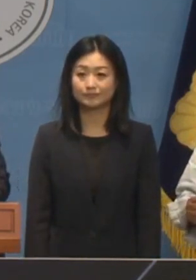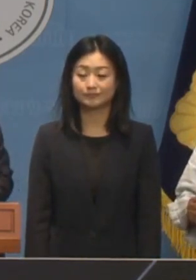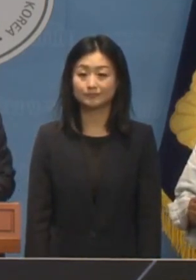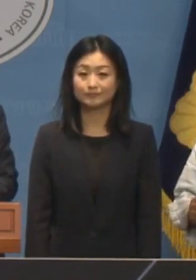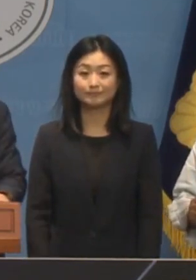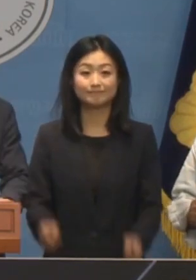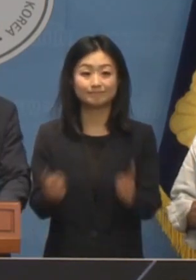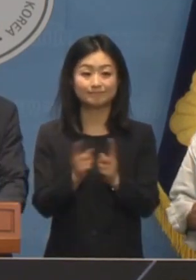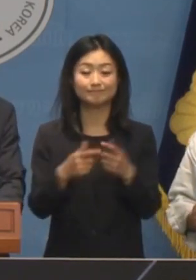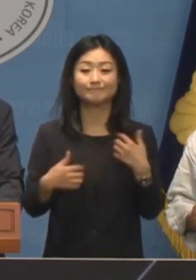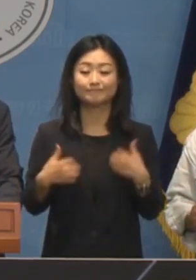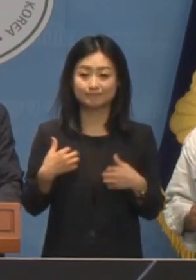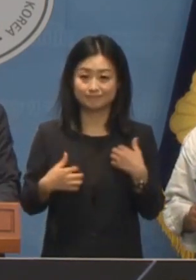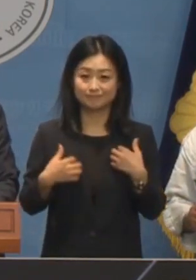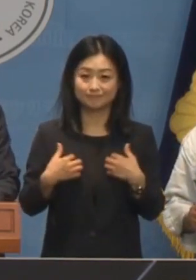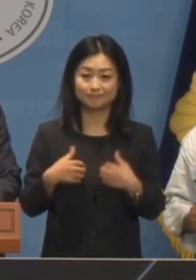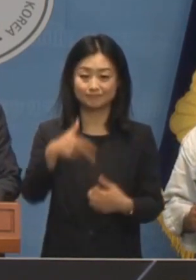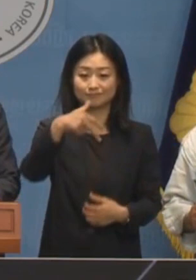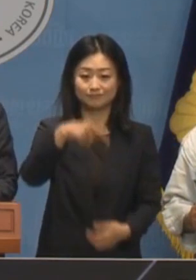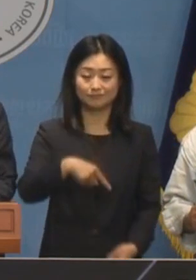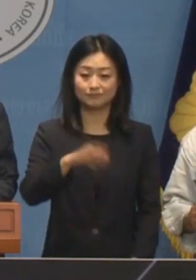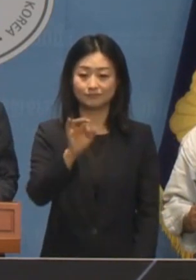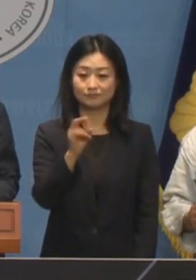네, 반갑습니다. 주요셉입니다.